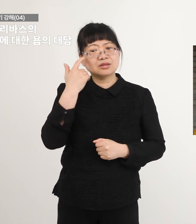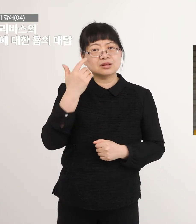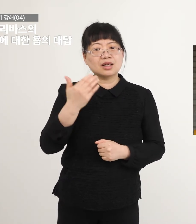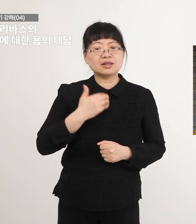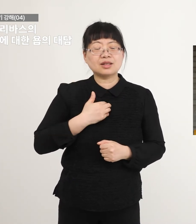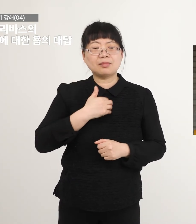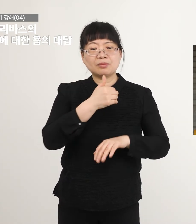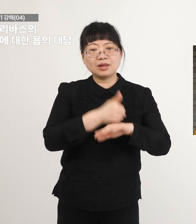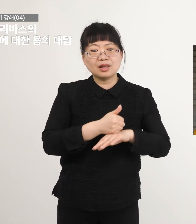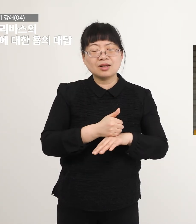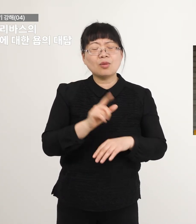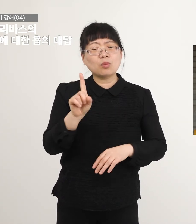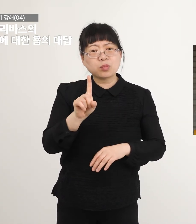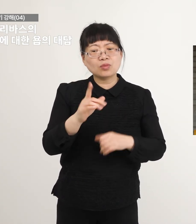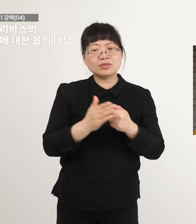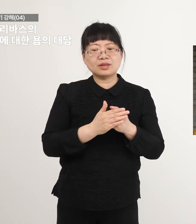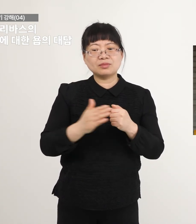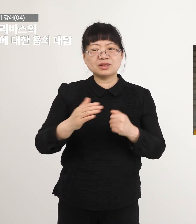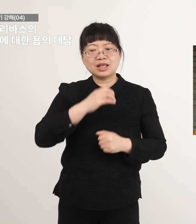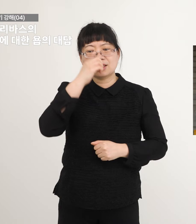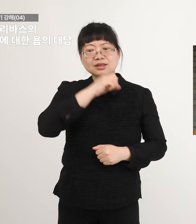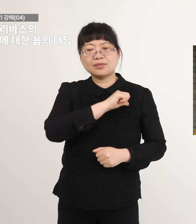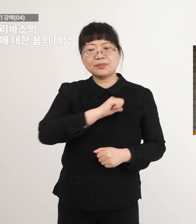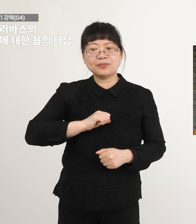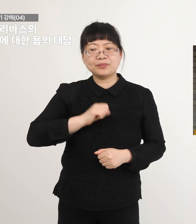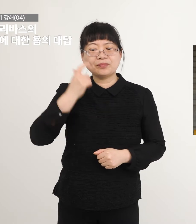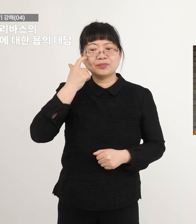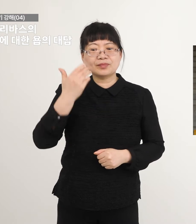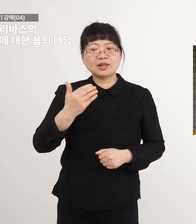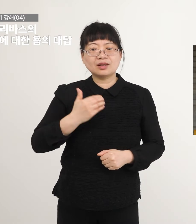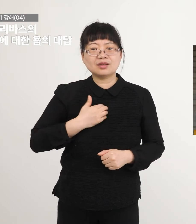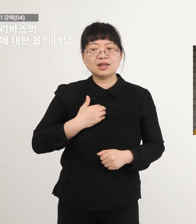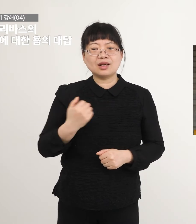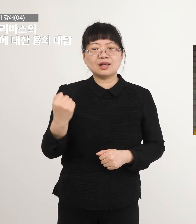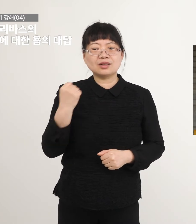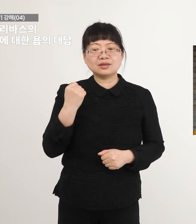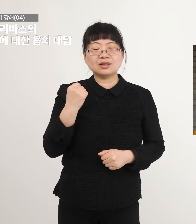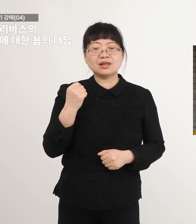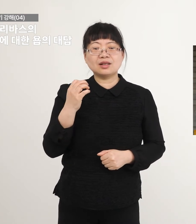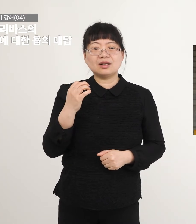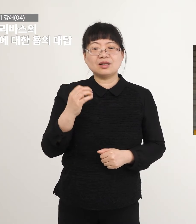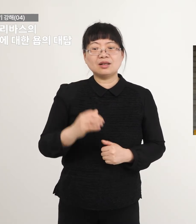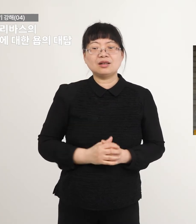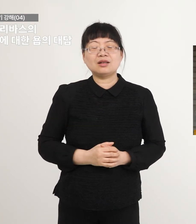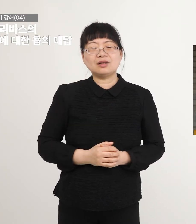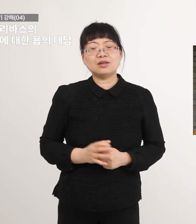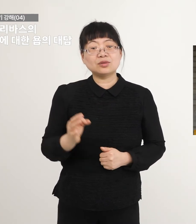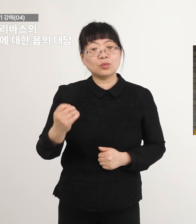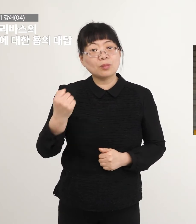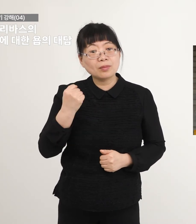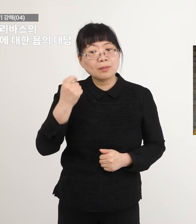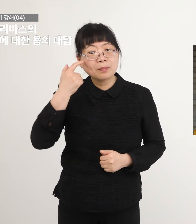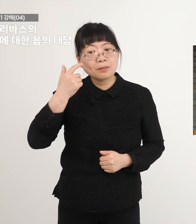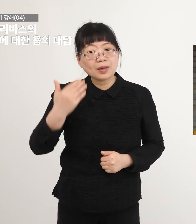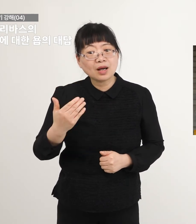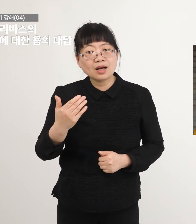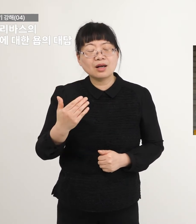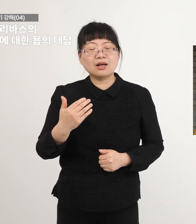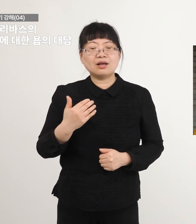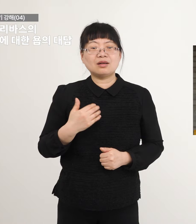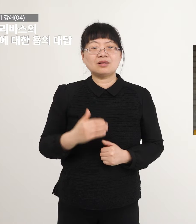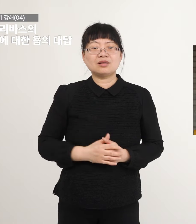내 마지막이 어떠하겠기에 그저 참겠느냐? 나의 기력이 어찌 돌의 기력이겠느냐? 나의 살이 어찌